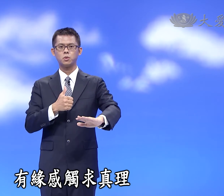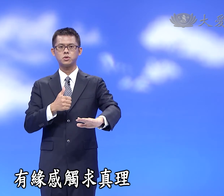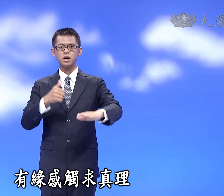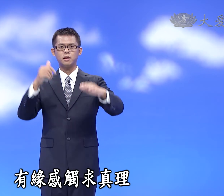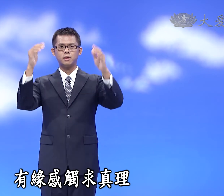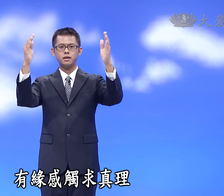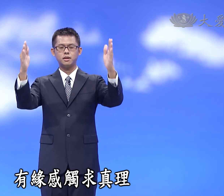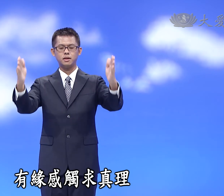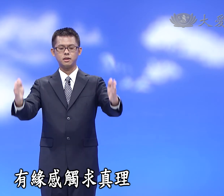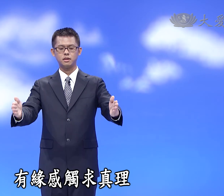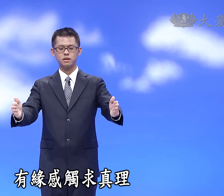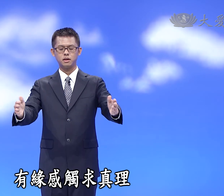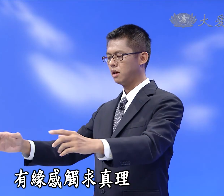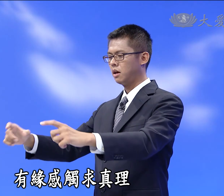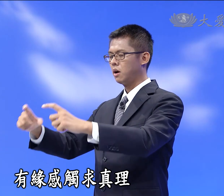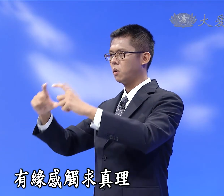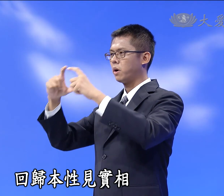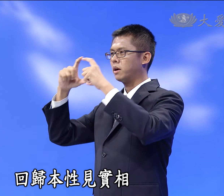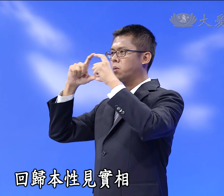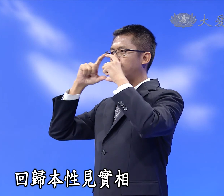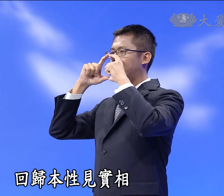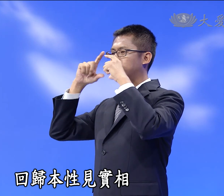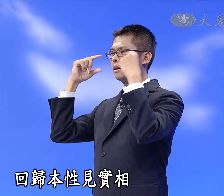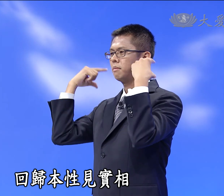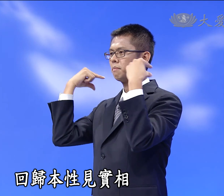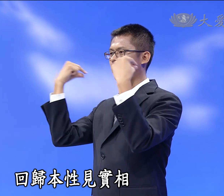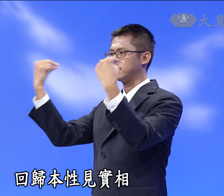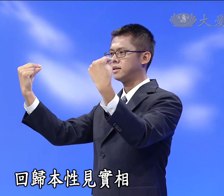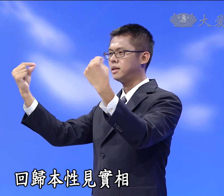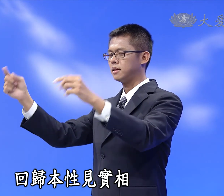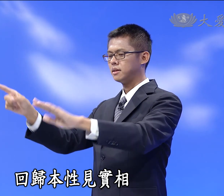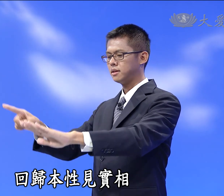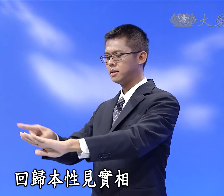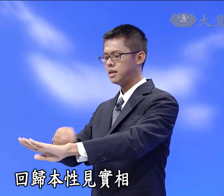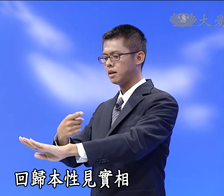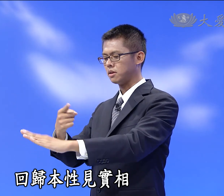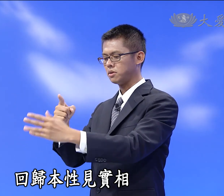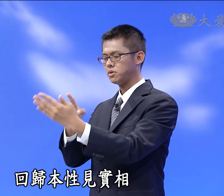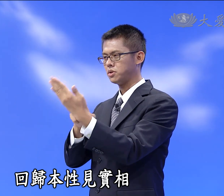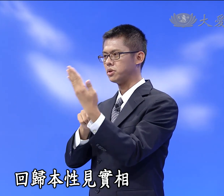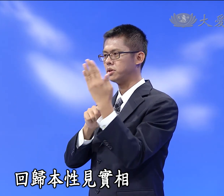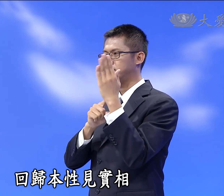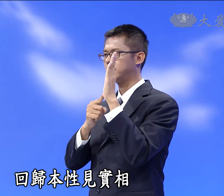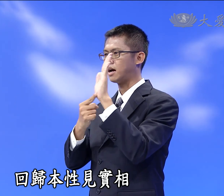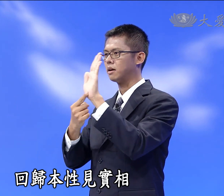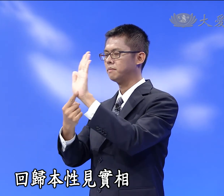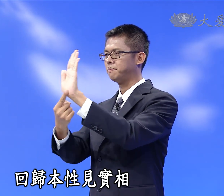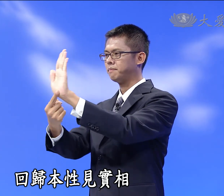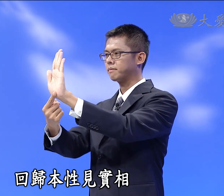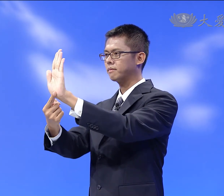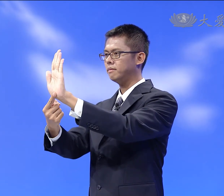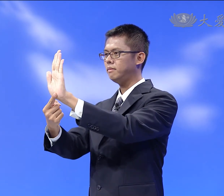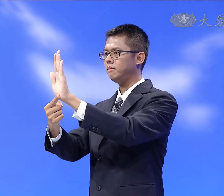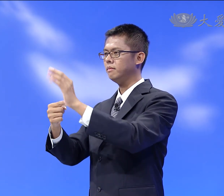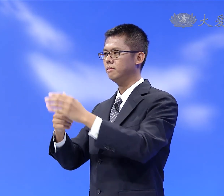真理，回归本性见实相。